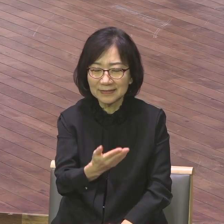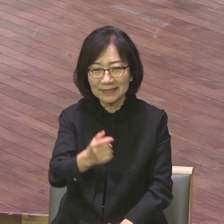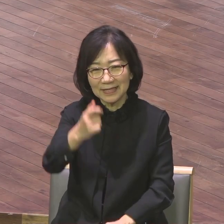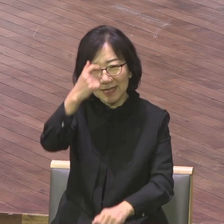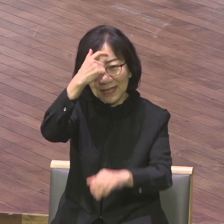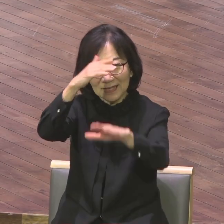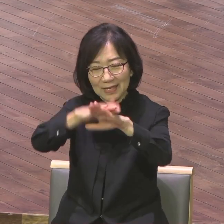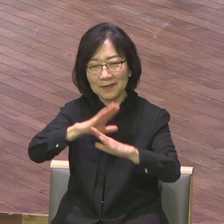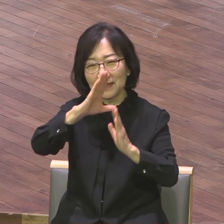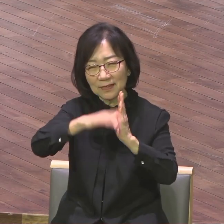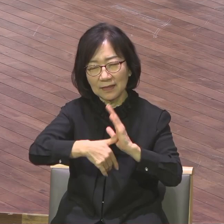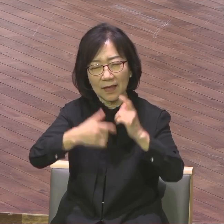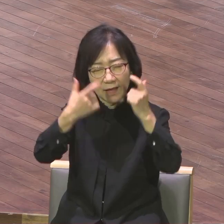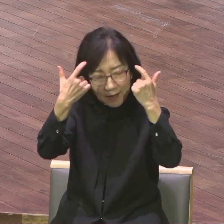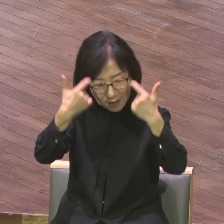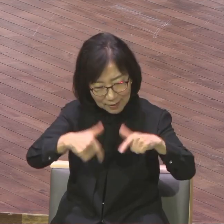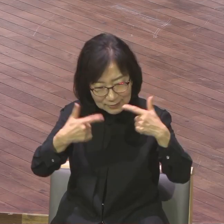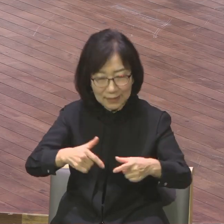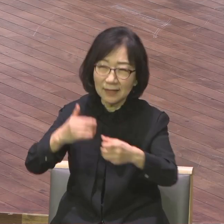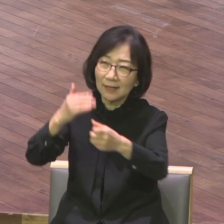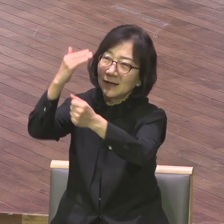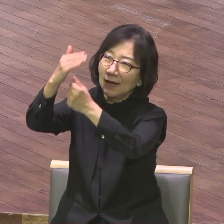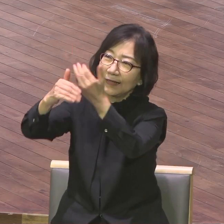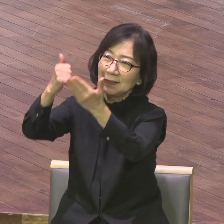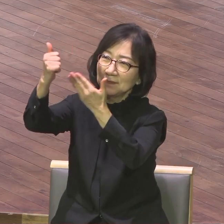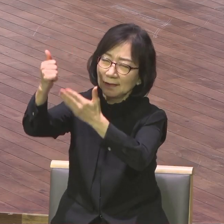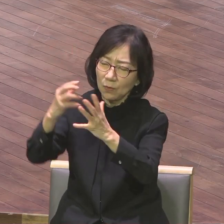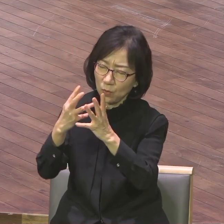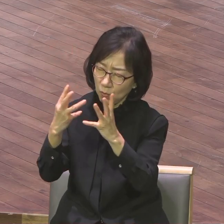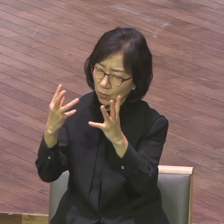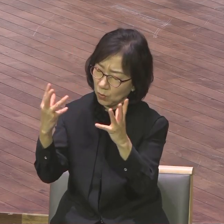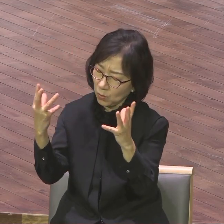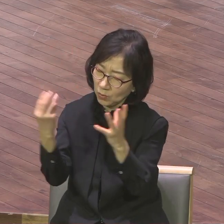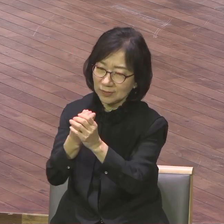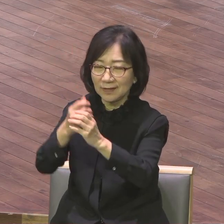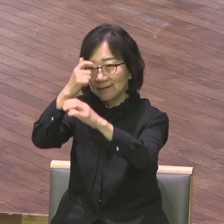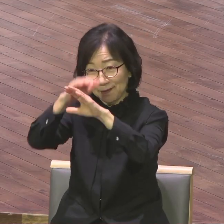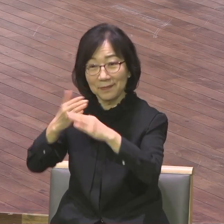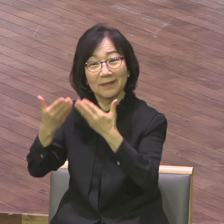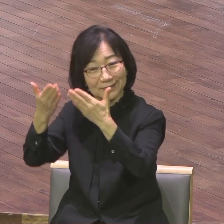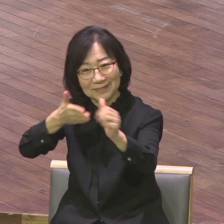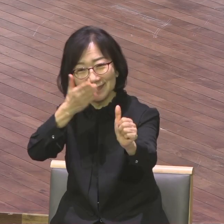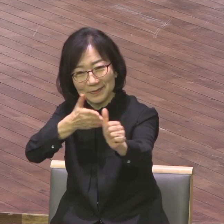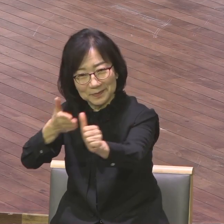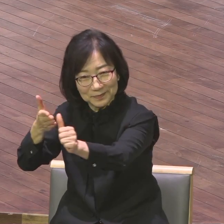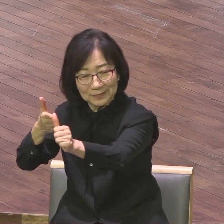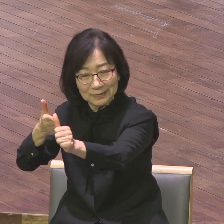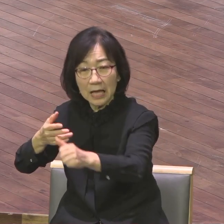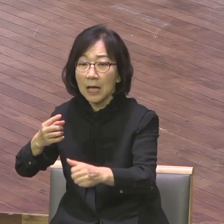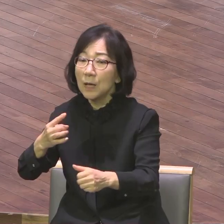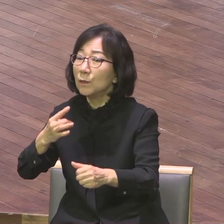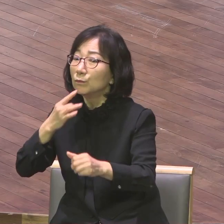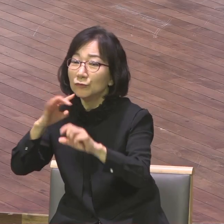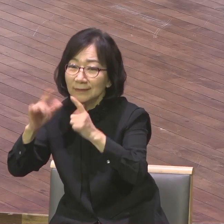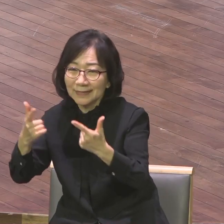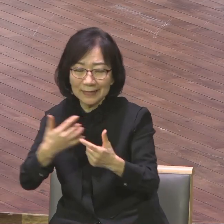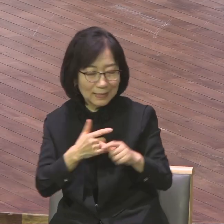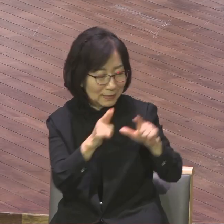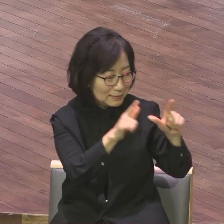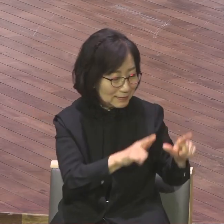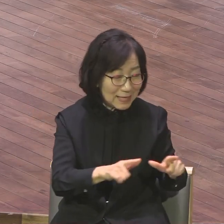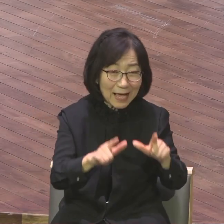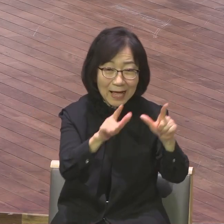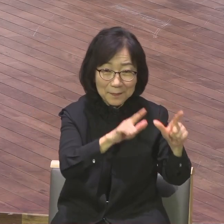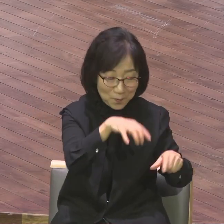앞에 온전한 그런 예배자가 되기를 바랍니다. 그리고 삶의 현장에서도 거룩한 산